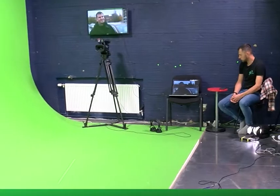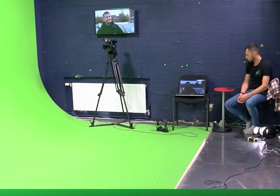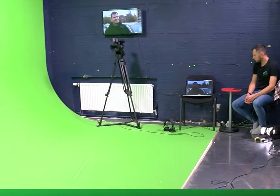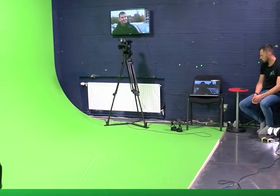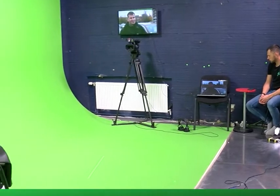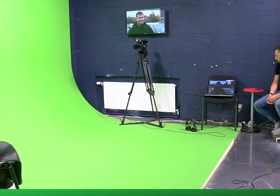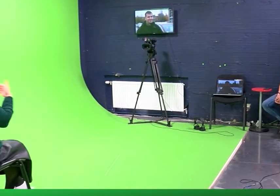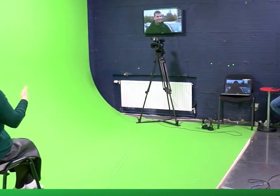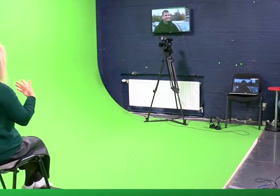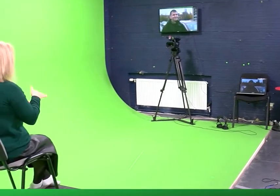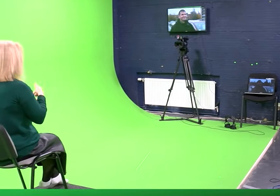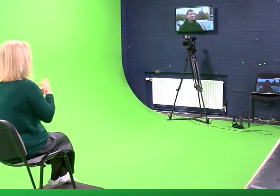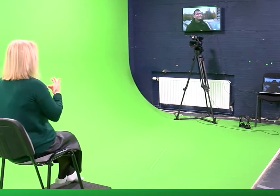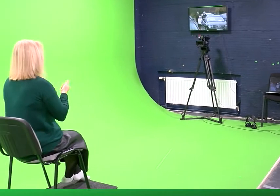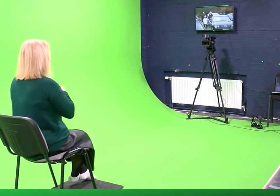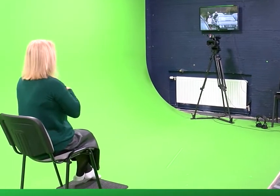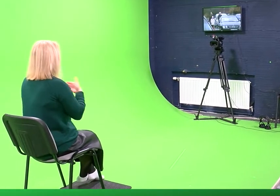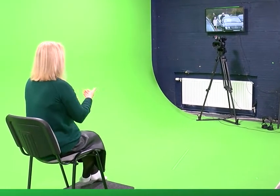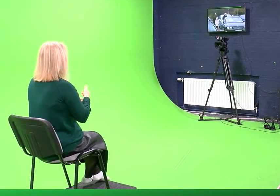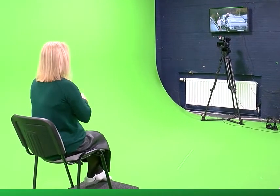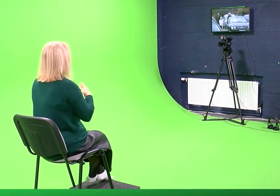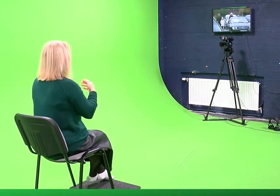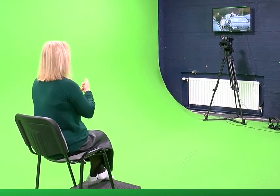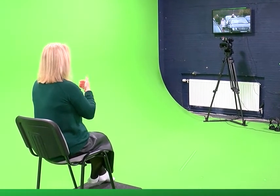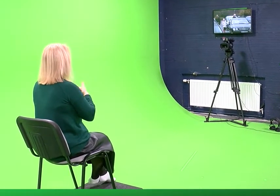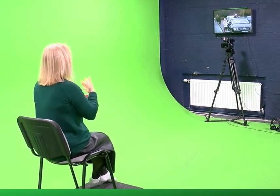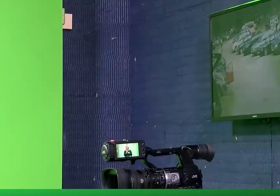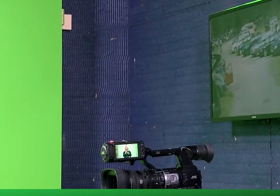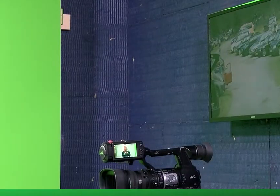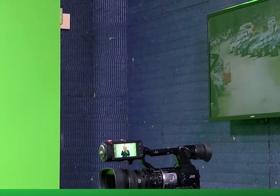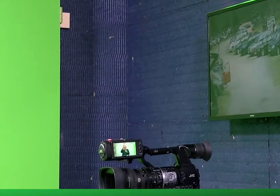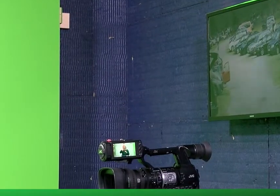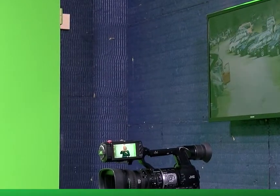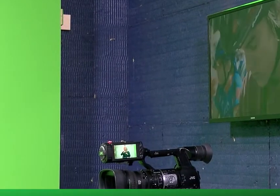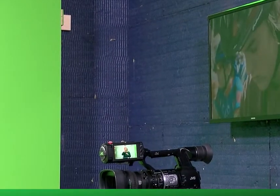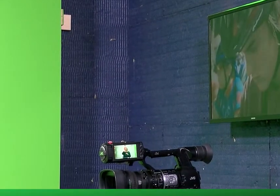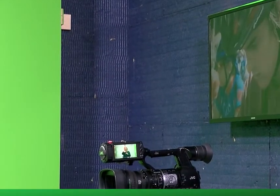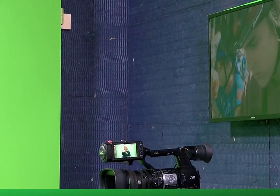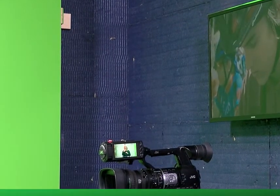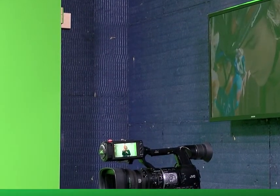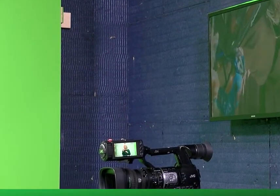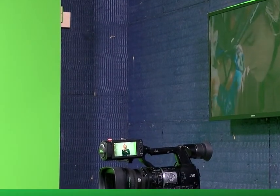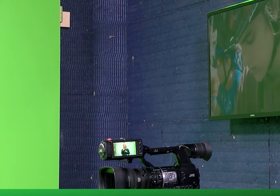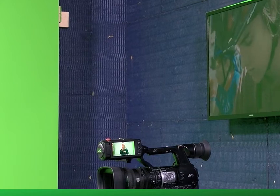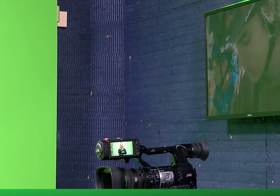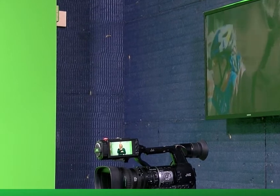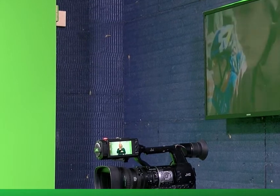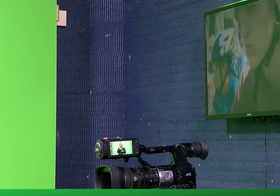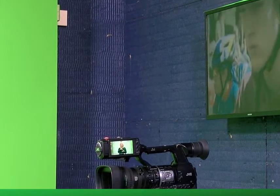Zīmju valodas tulki RTV ziņām skaidro, nezirdīgiem cilvēkiem iespēja vērot filmu tieši viņiem saprotamā zīmju valodā